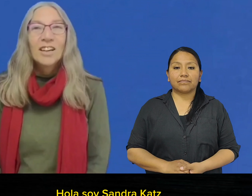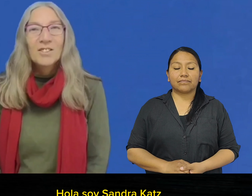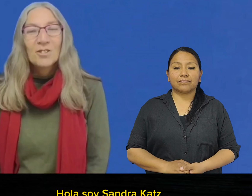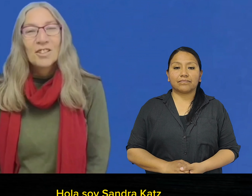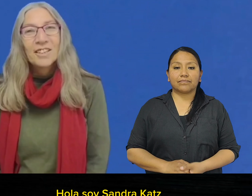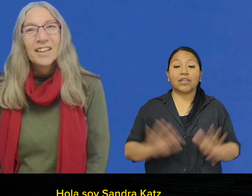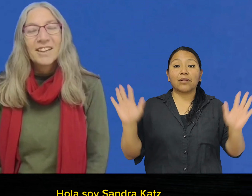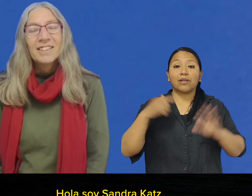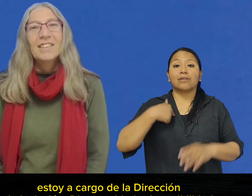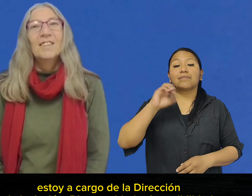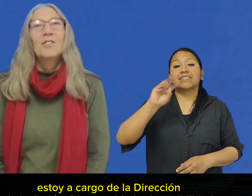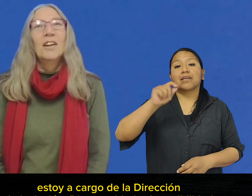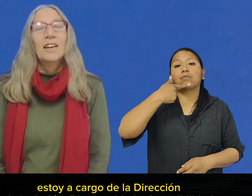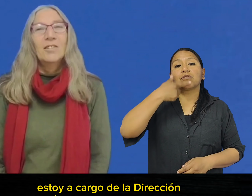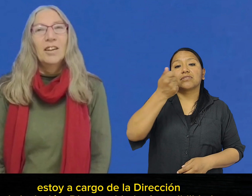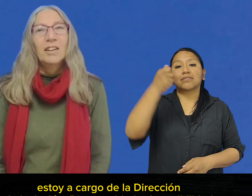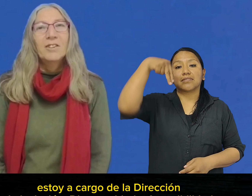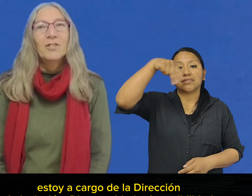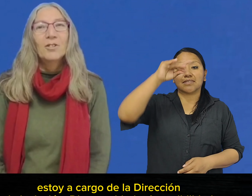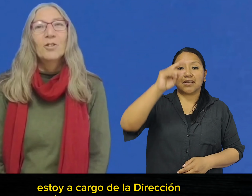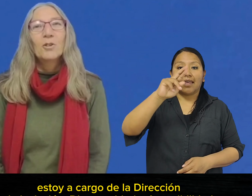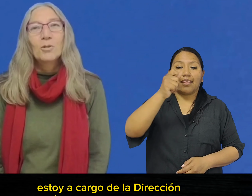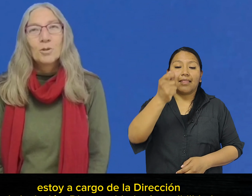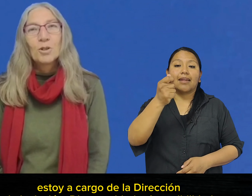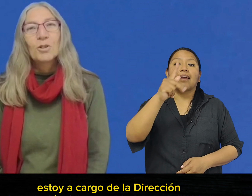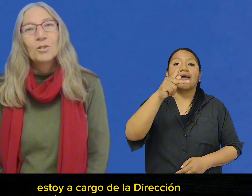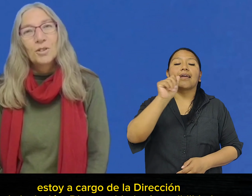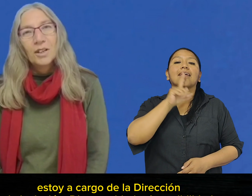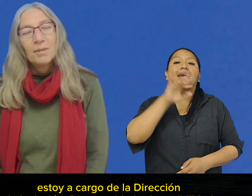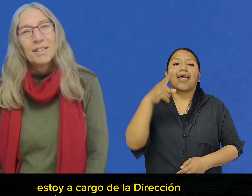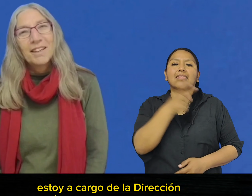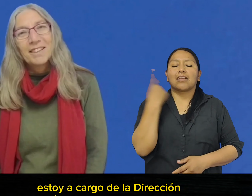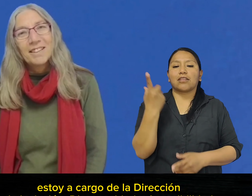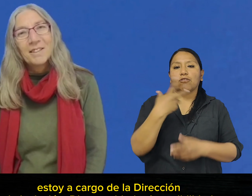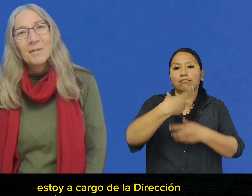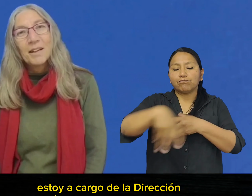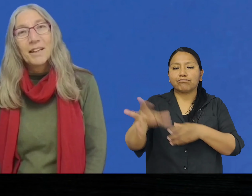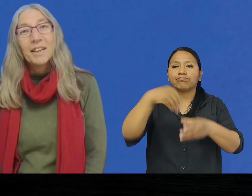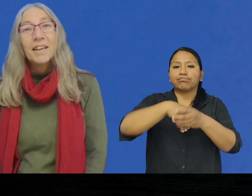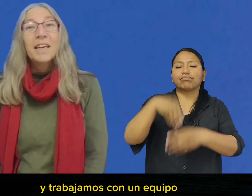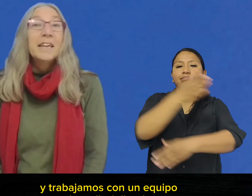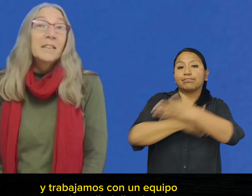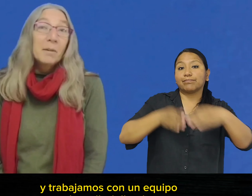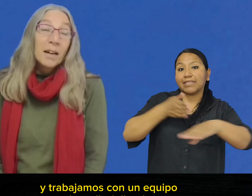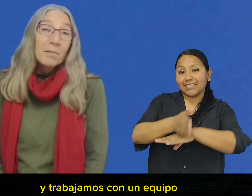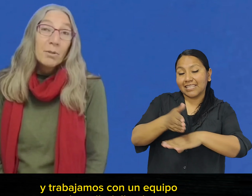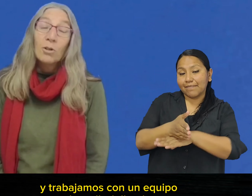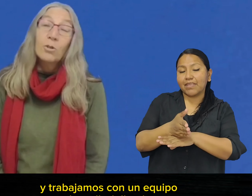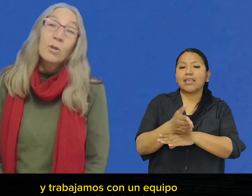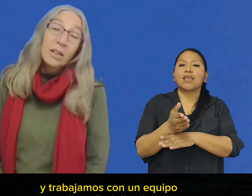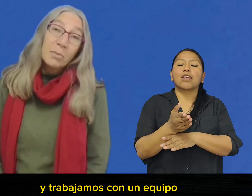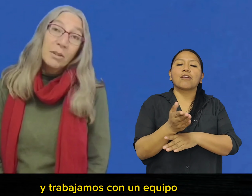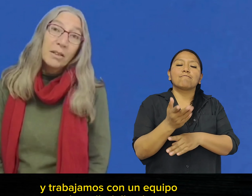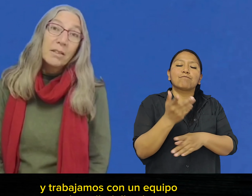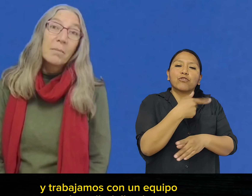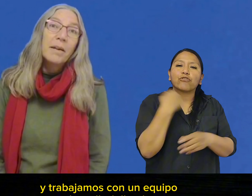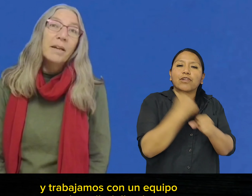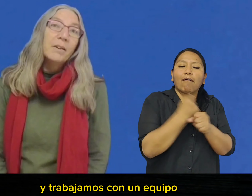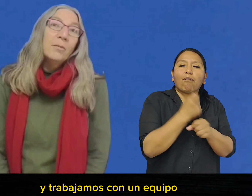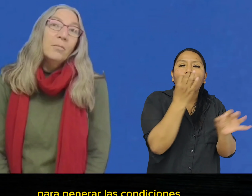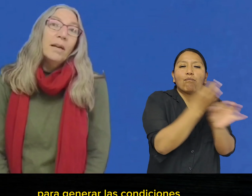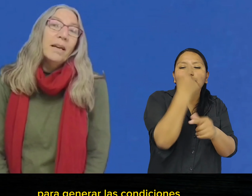Hola, soy Sandra Katz, estoy a cargo de la Dirección de Inclusión, Discapacidad y Accesibilidad y trabajamos con un equipo